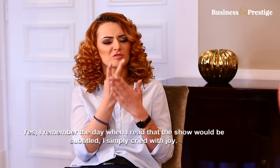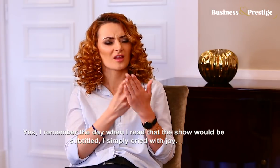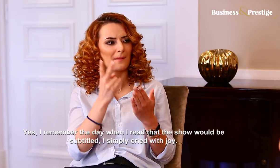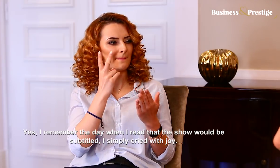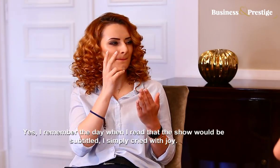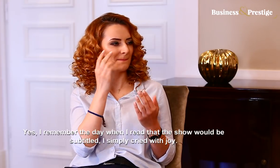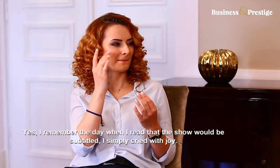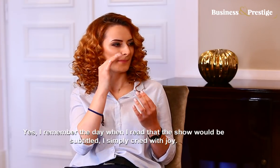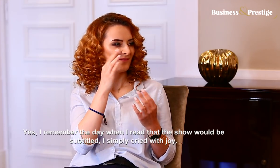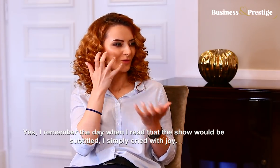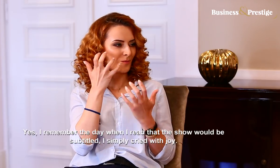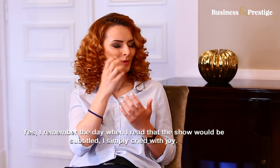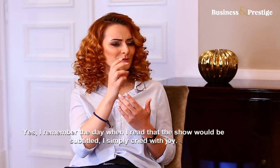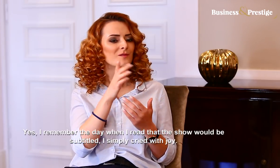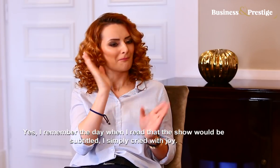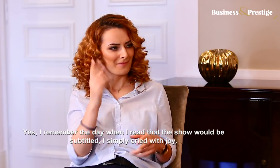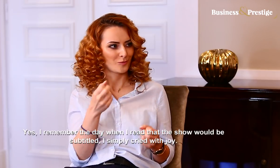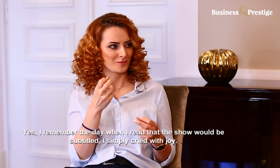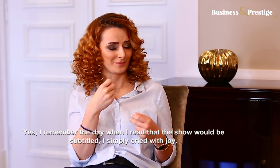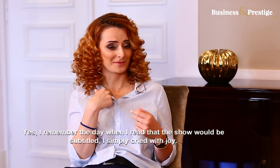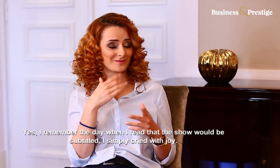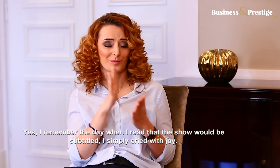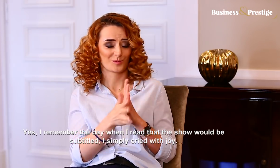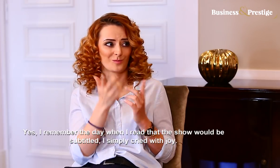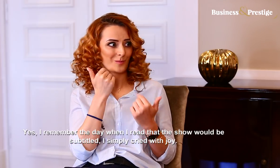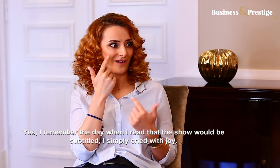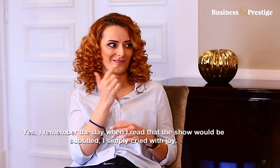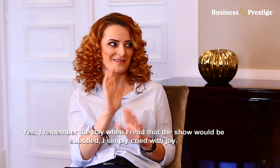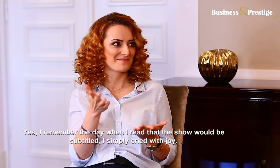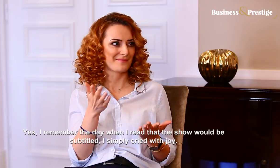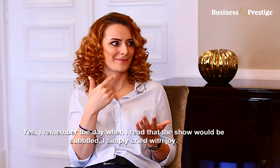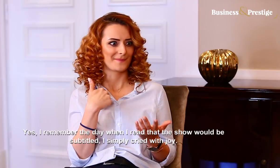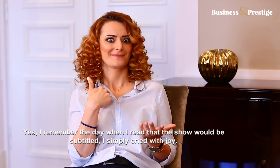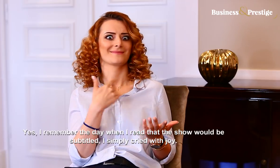Tak. Pamiętam ten dzień, jak dostałam, jak przeczytałam